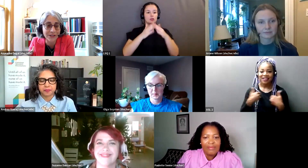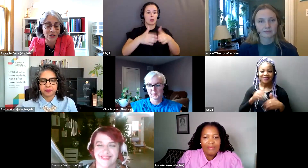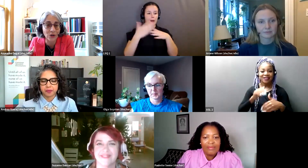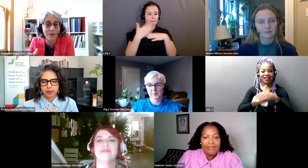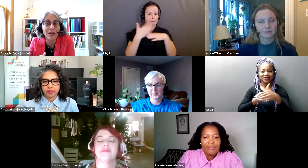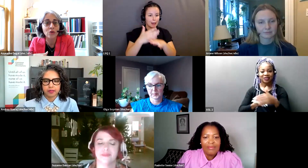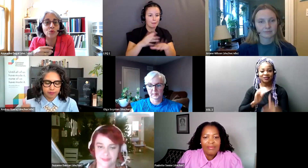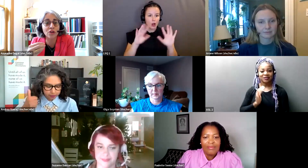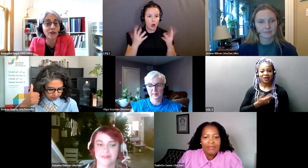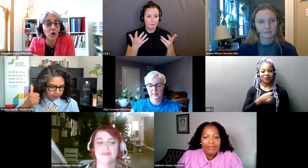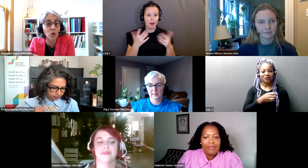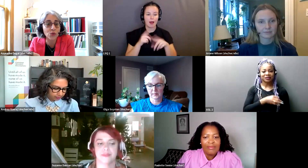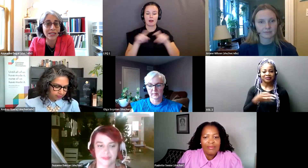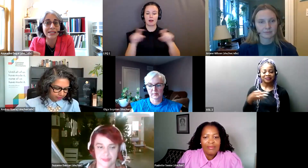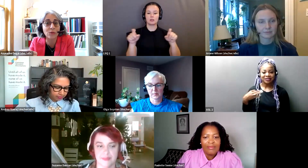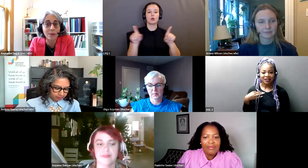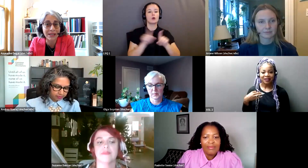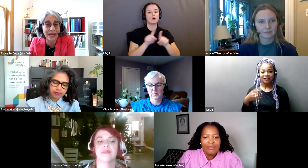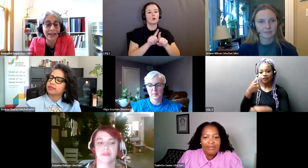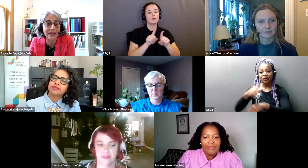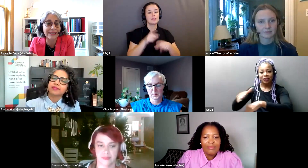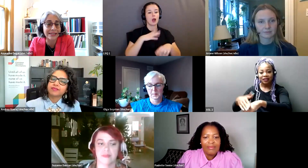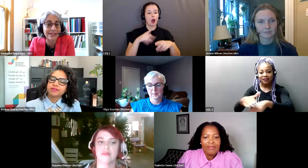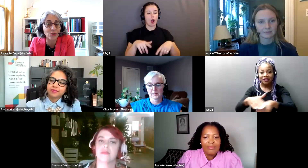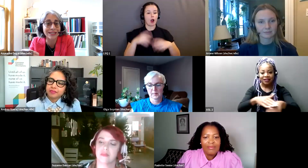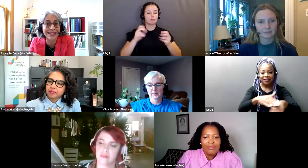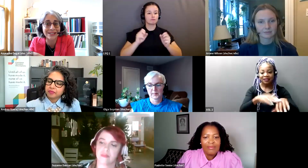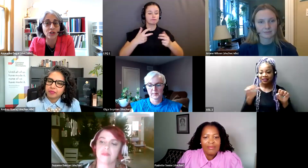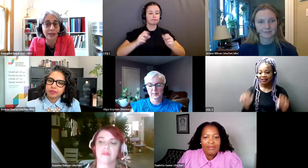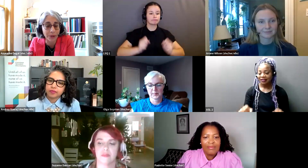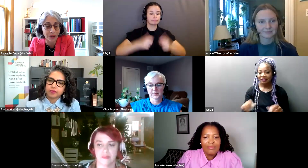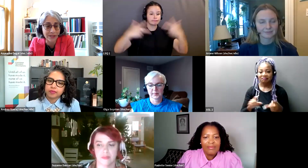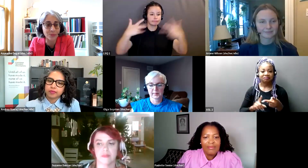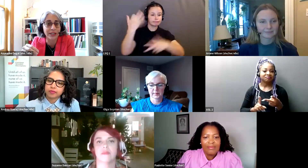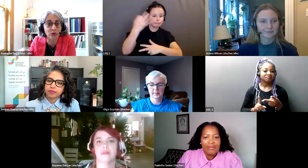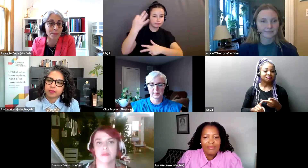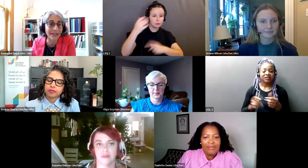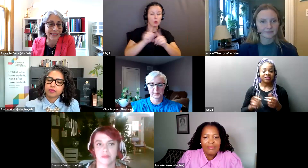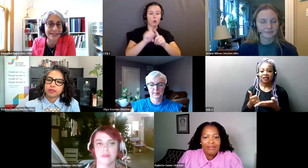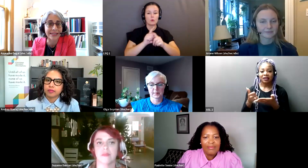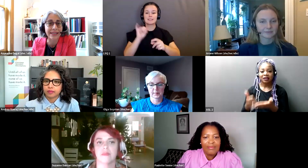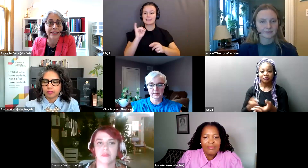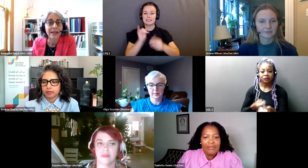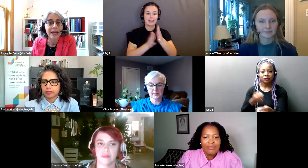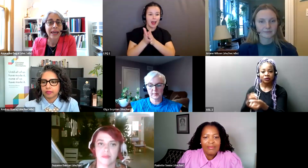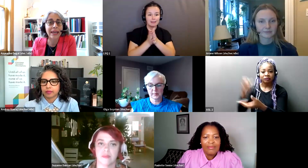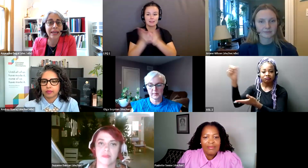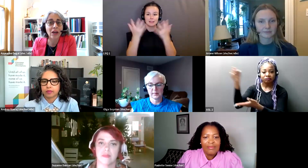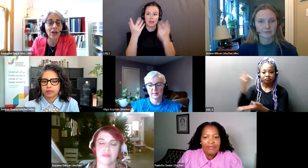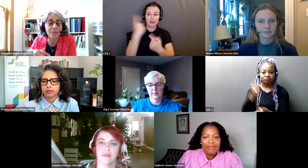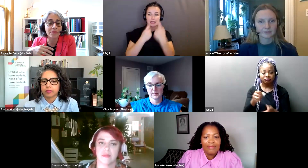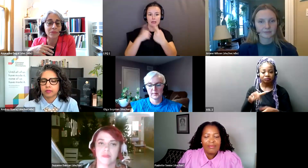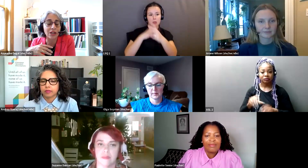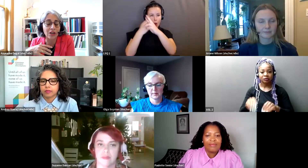de subvention. Nous offrons aussi des webinaires et des sessions de questions-réponses pour les groupes intéressés.